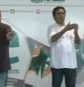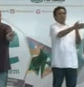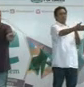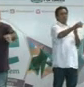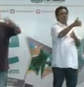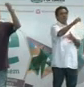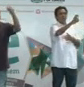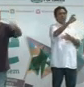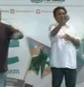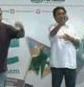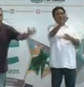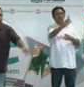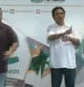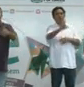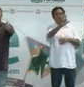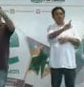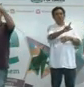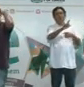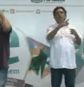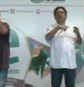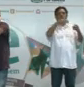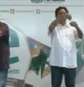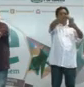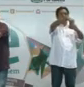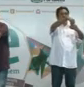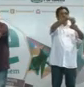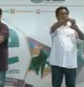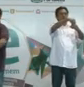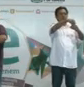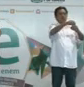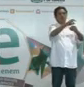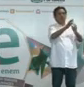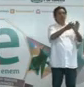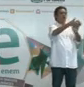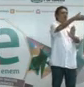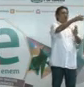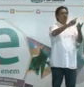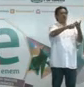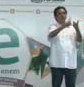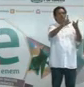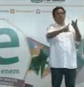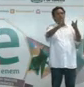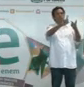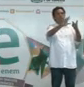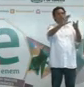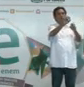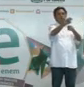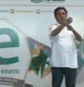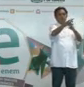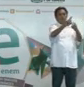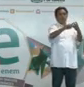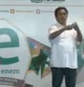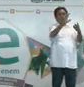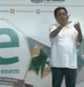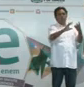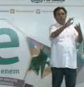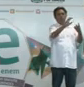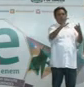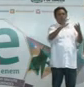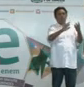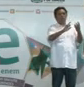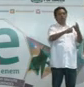em 1500 com a literatura que envolve literatura de viagem, literatura de catequese. José de